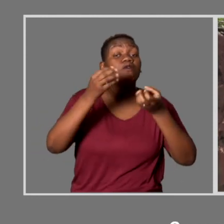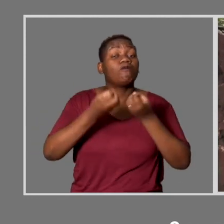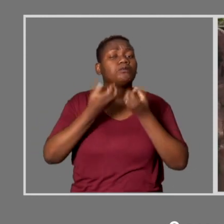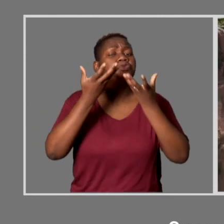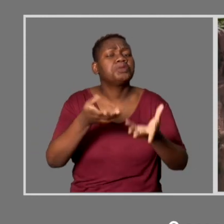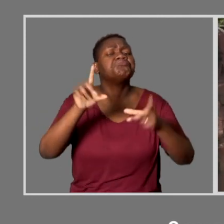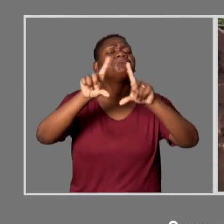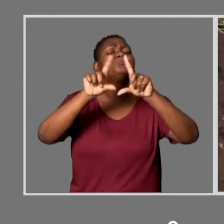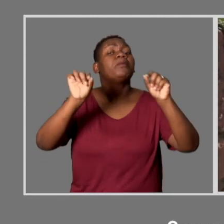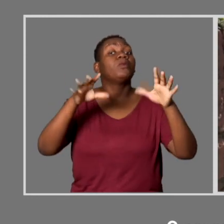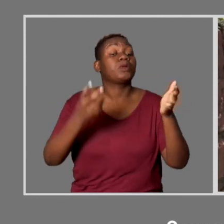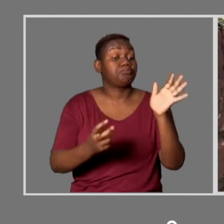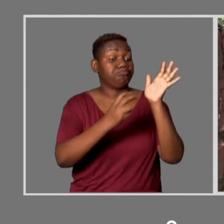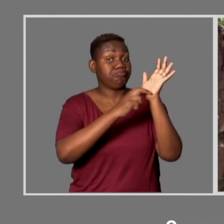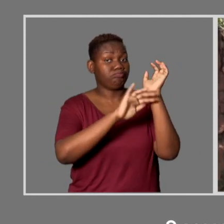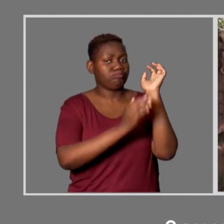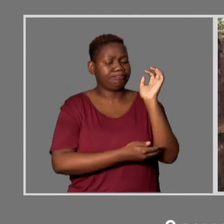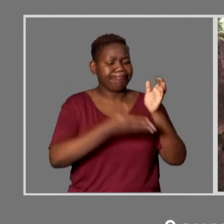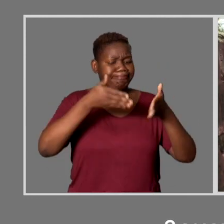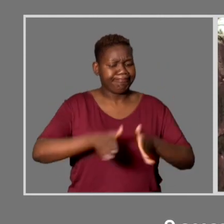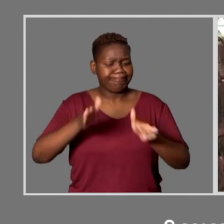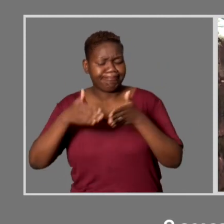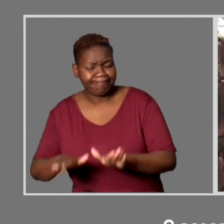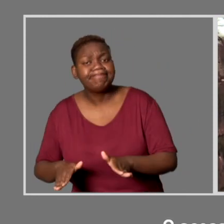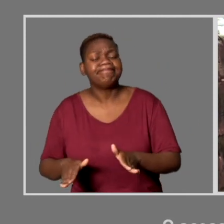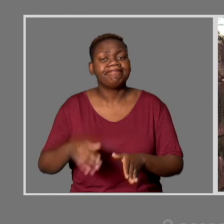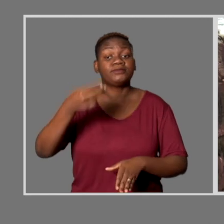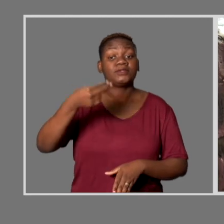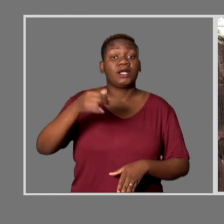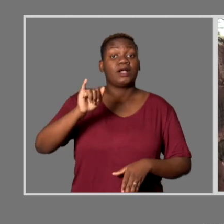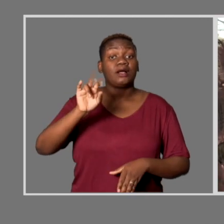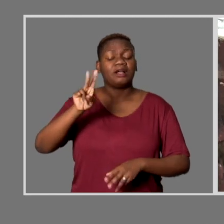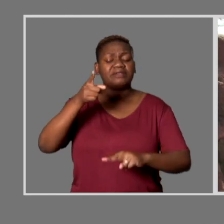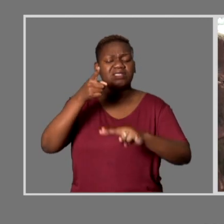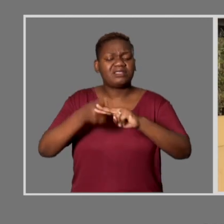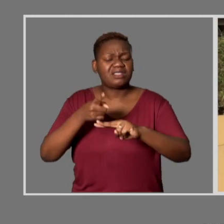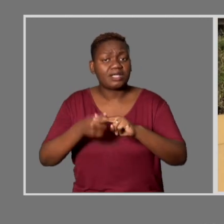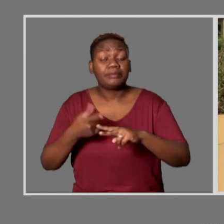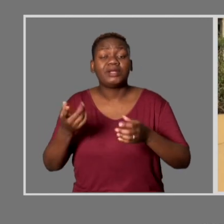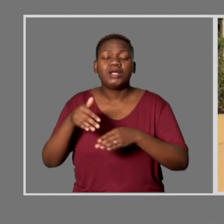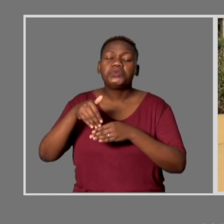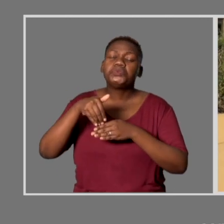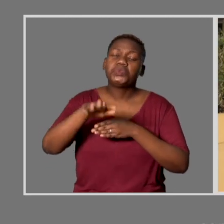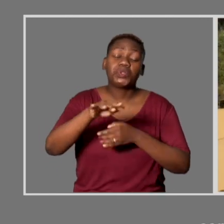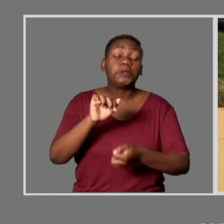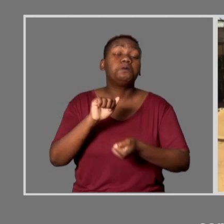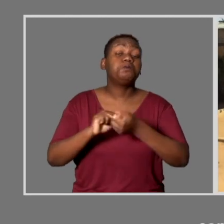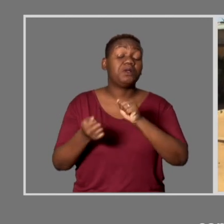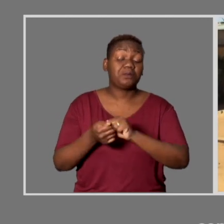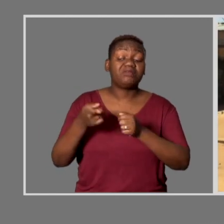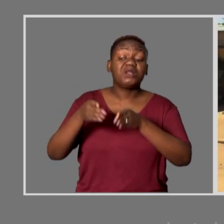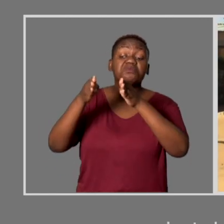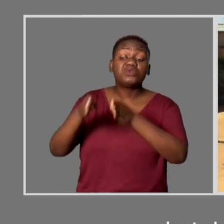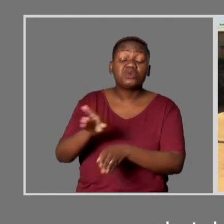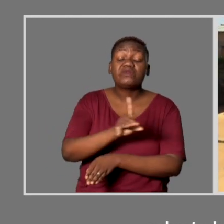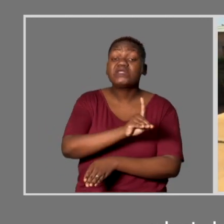O acesso a informações sobre saúde sexual e reprodutiva e HIV-Sida continua a ser um problema para as pessoas com deficiência,